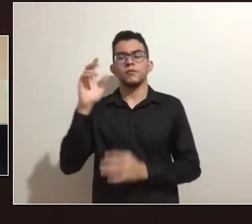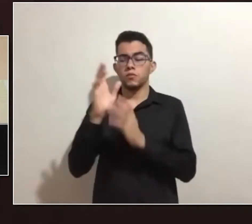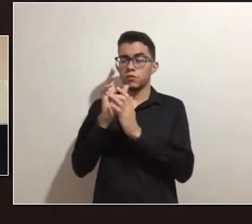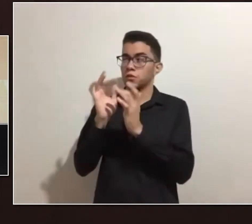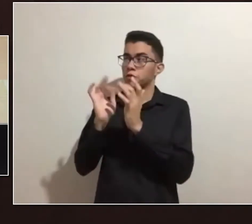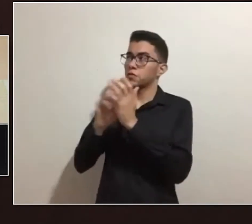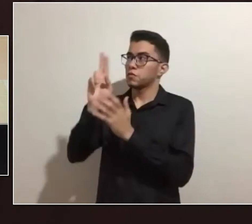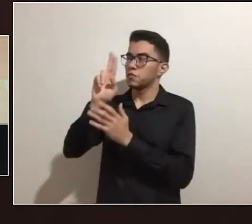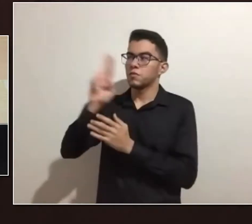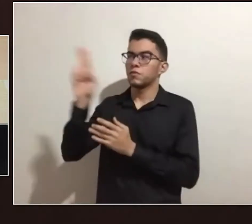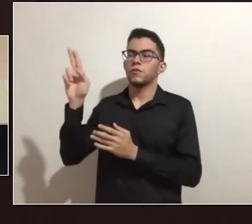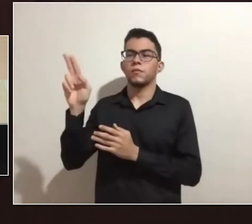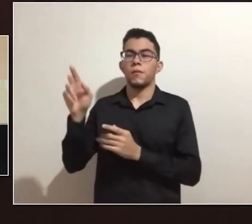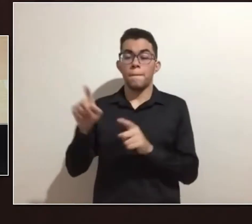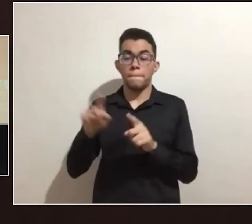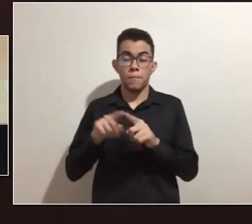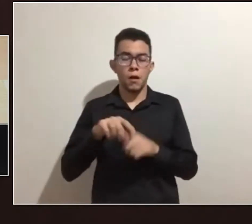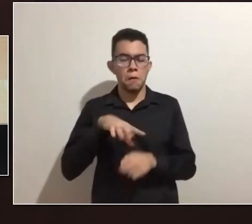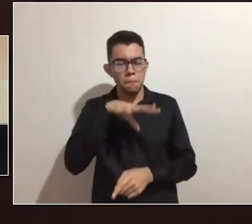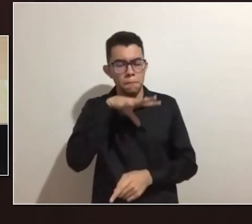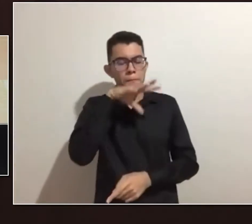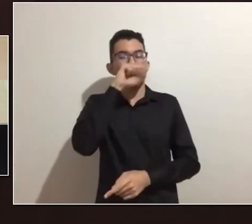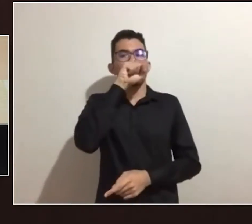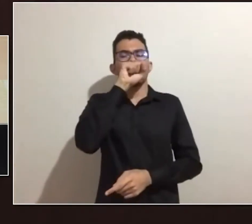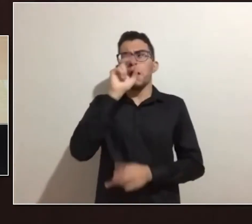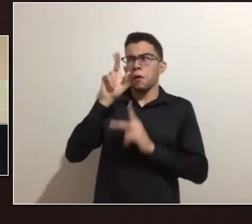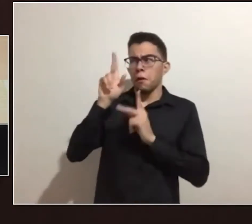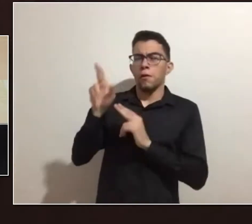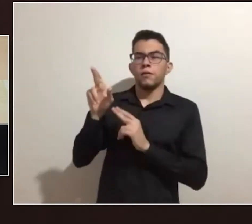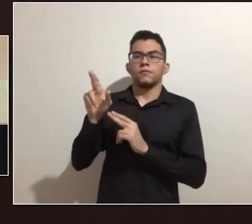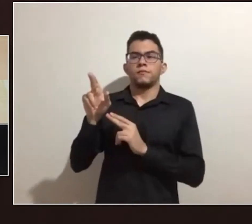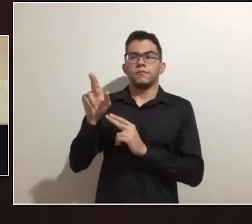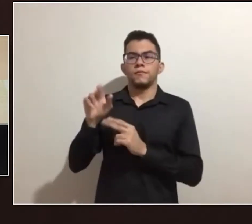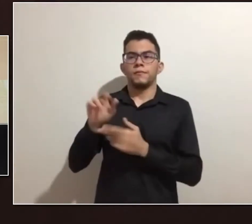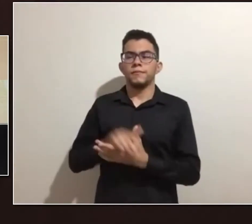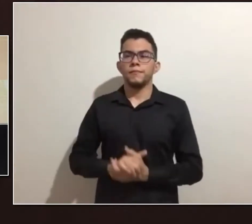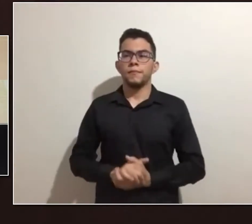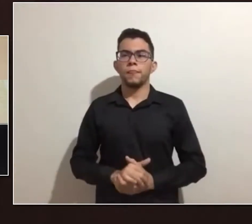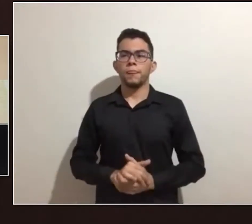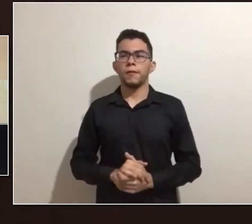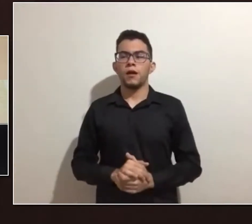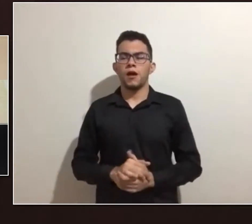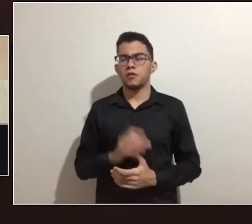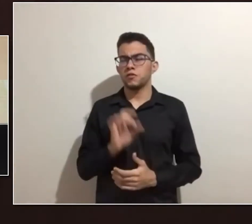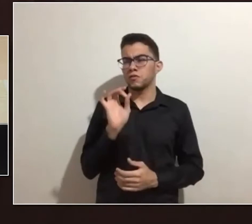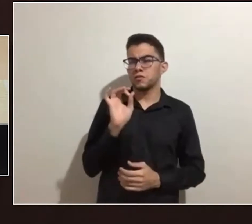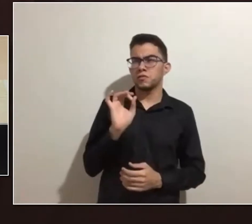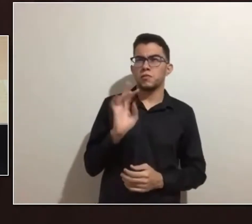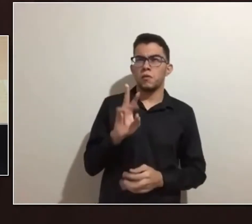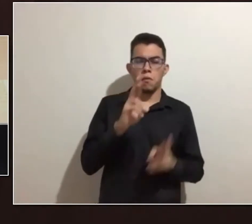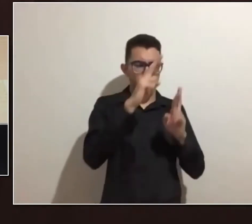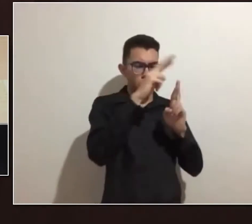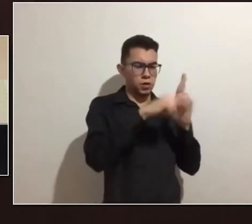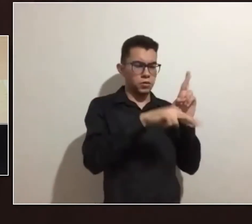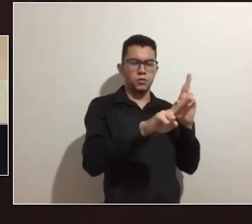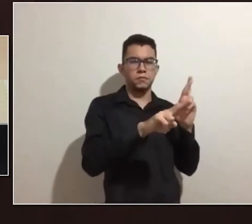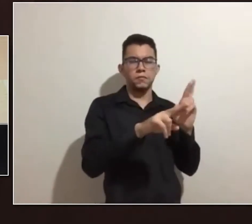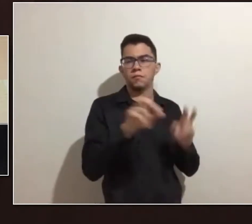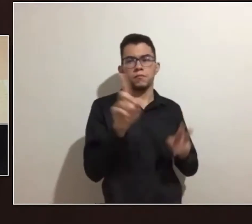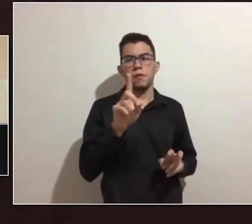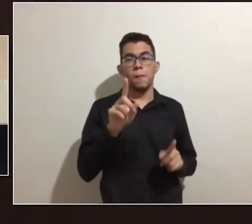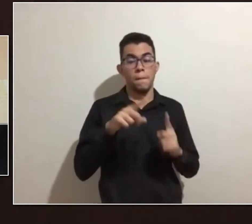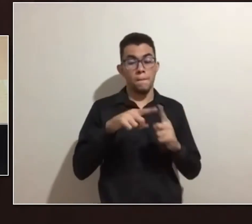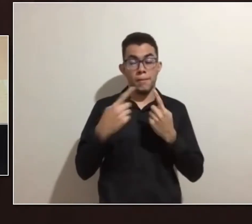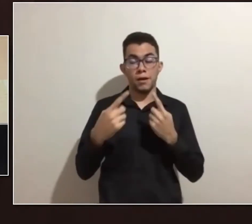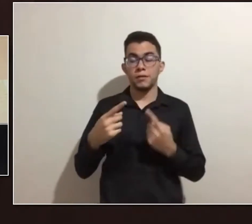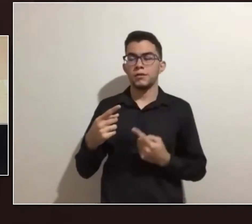nossa respiração de vida, não é meramente um rito religioso. Graças a Deus